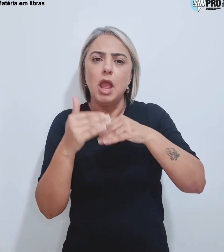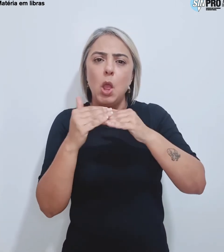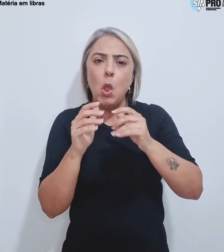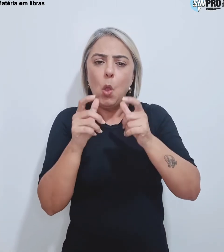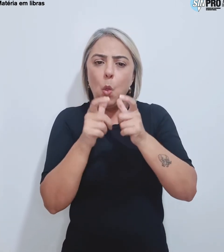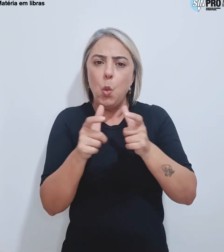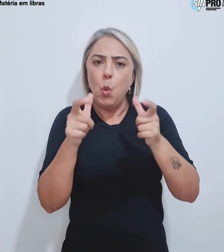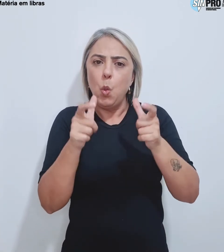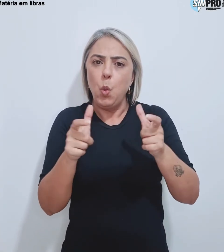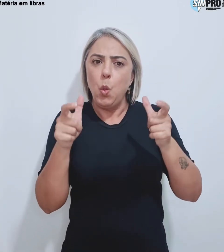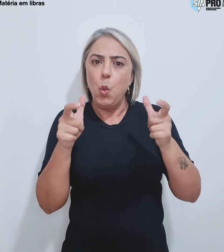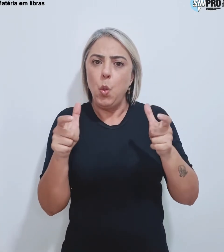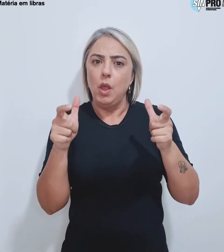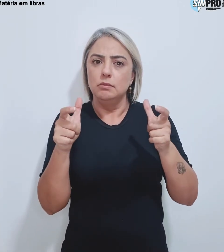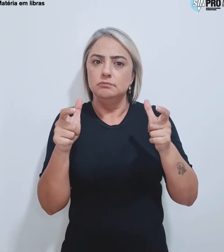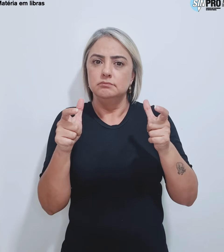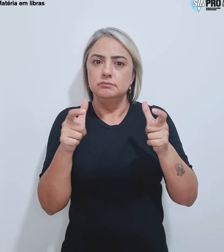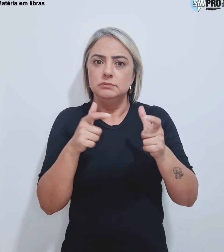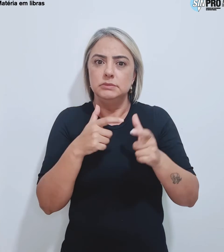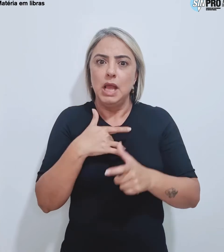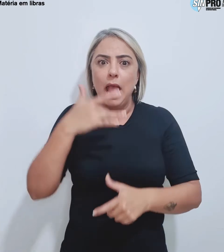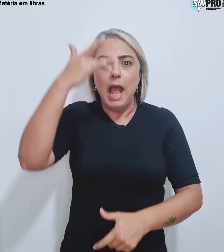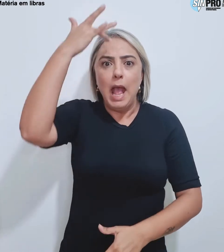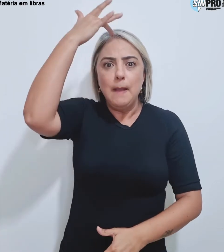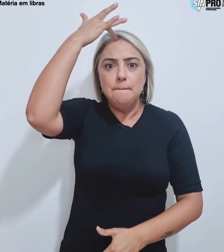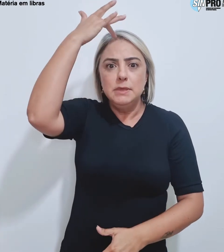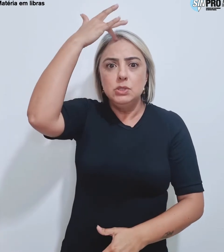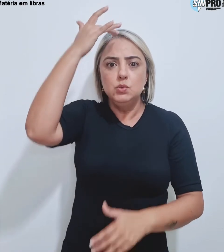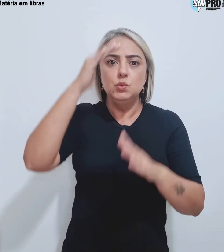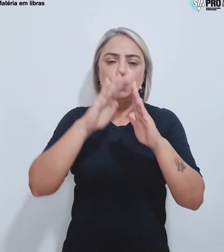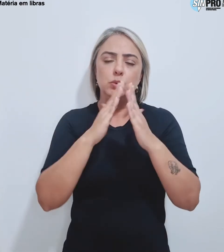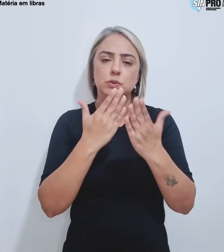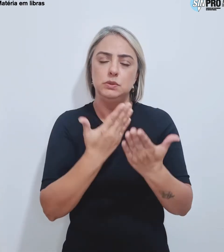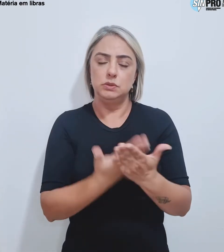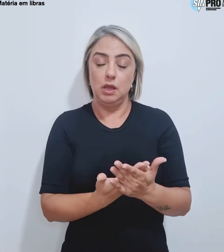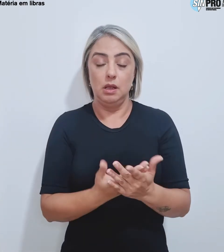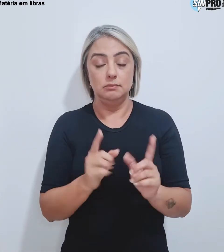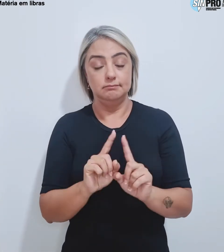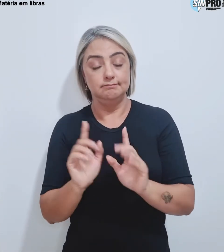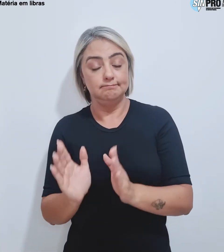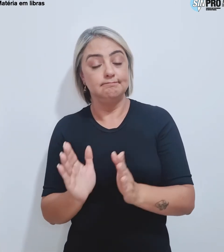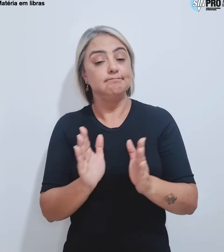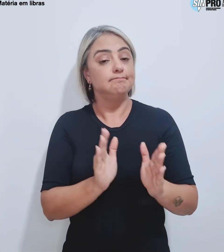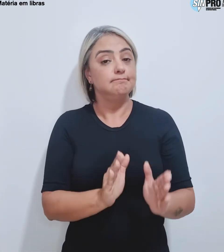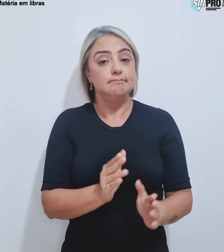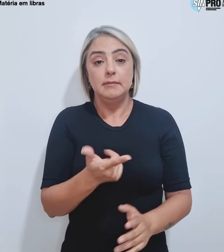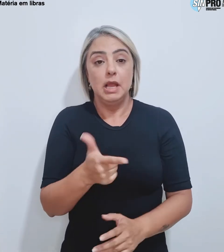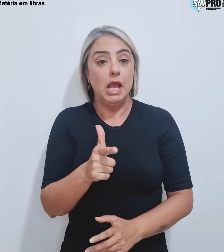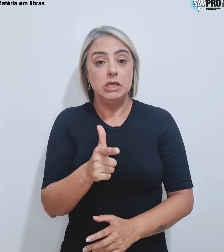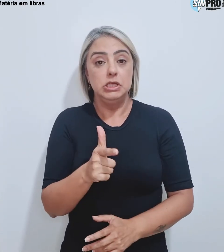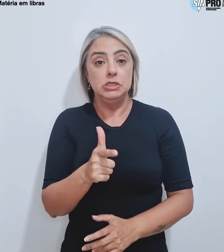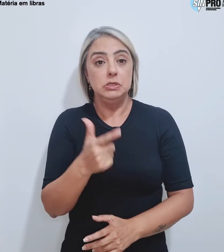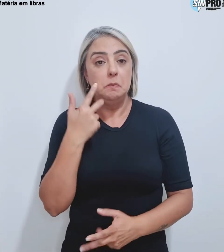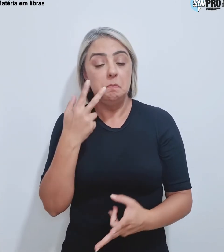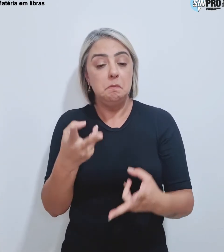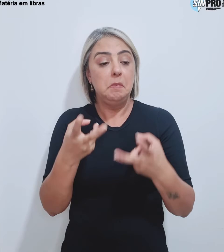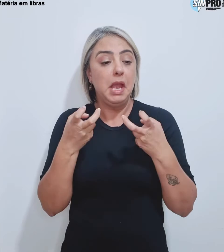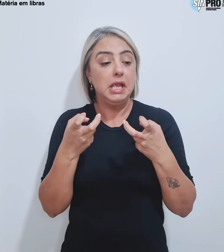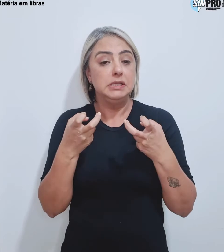Covid-19 aumentando de forma assustadora nas escolas. E, por outro lado, não vemos ainda